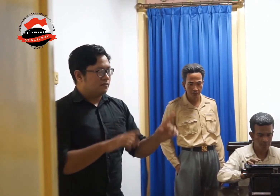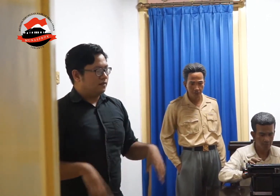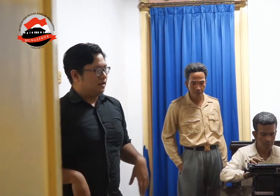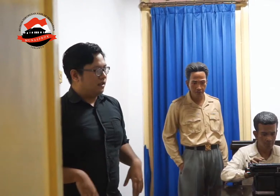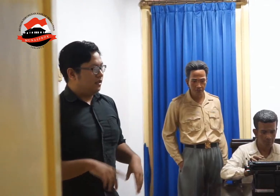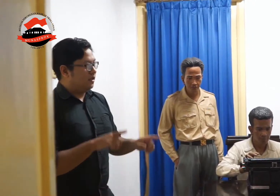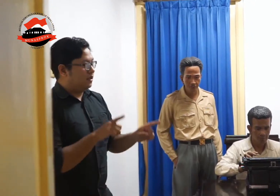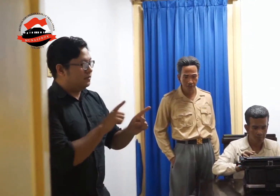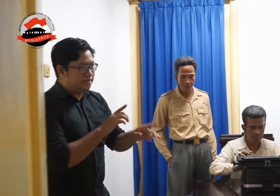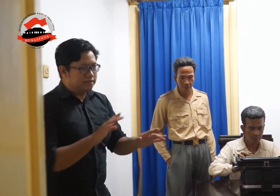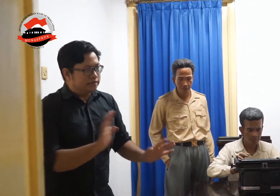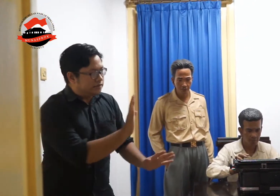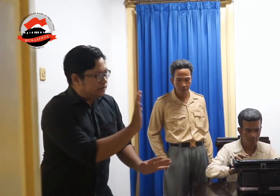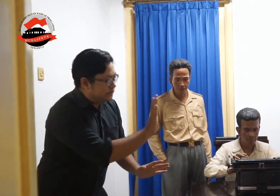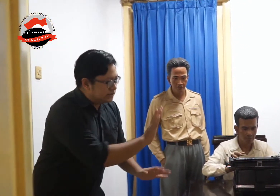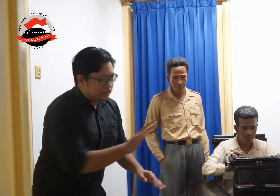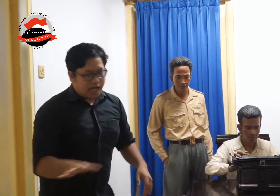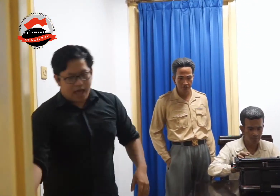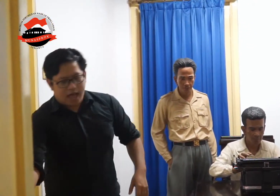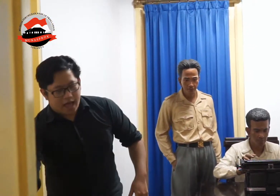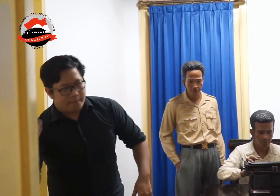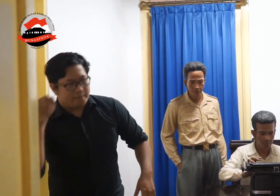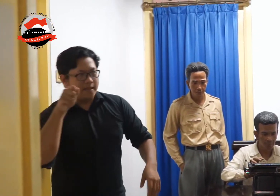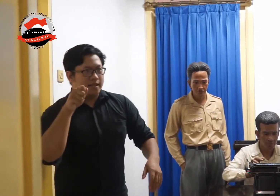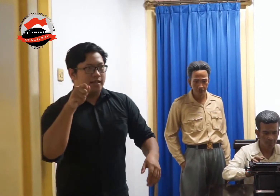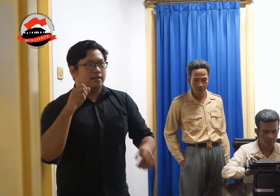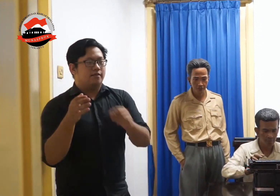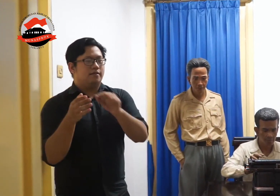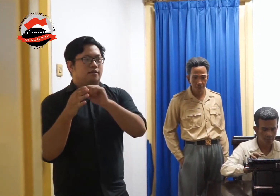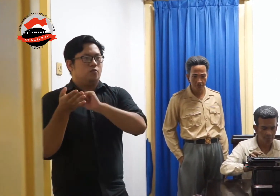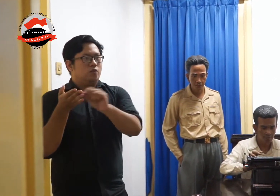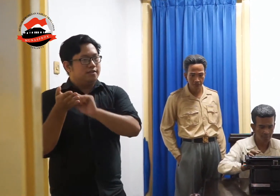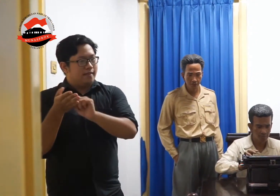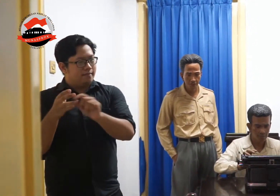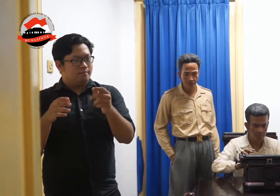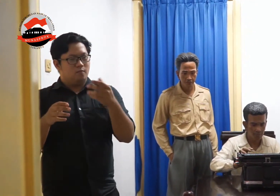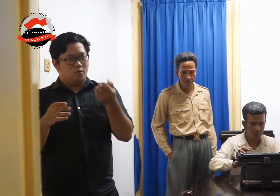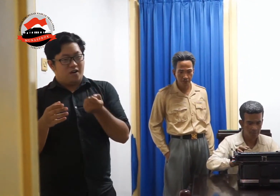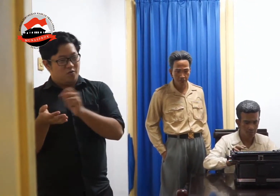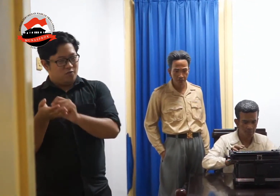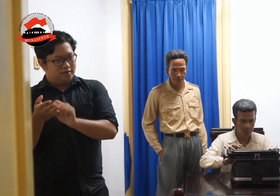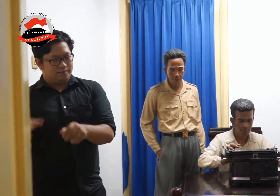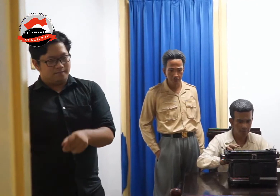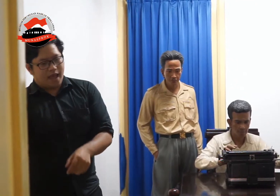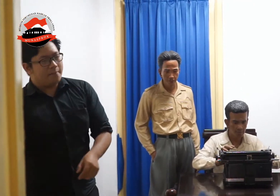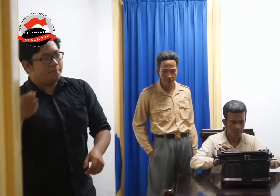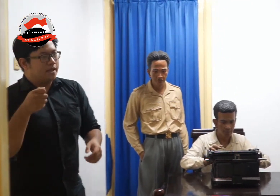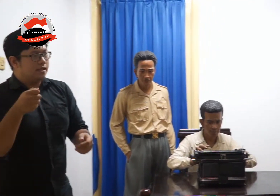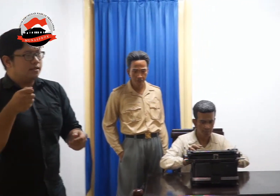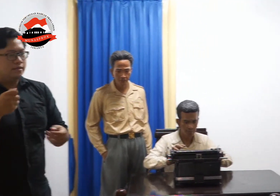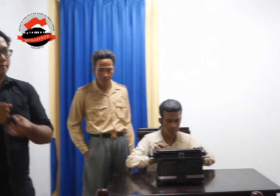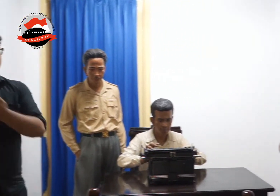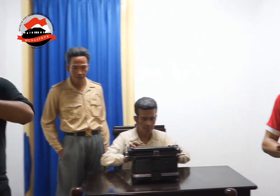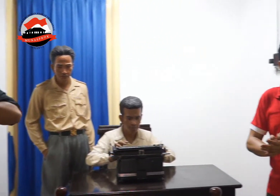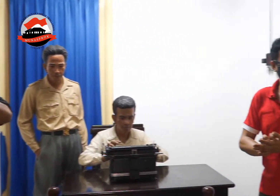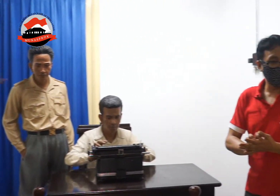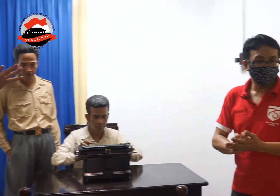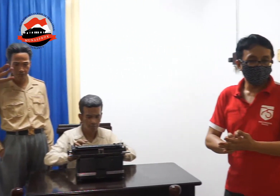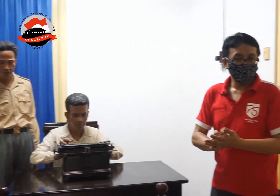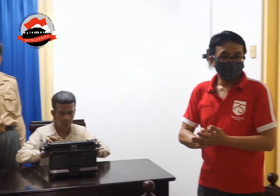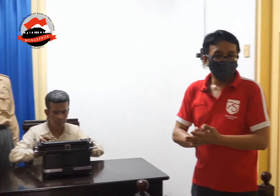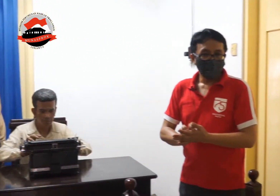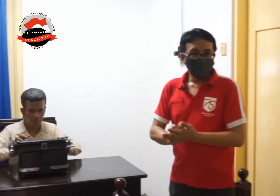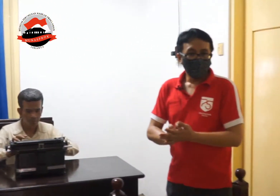BM Diah mengambil naskah tulisan tangan Bung Karno itu dan disebarluaskan oleh BM